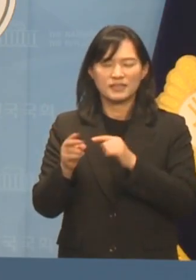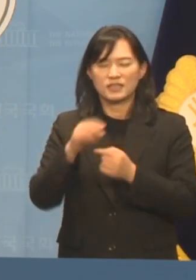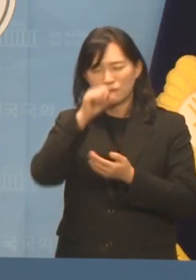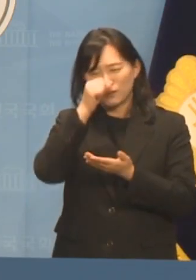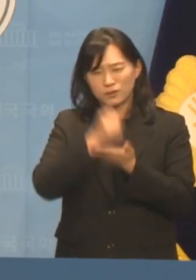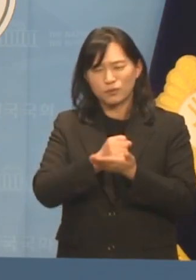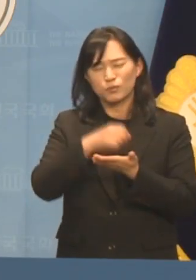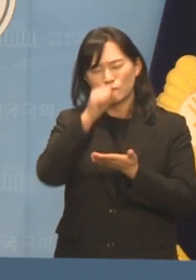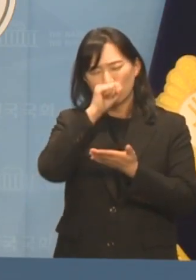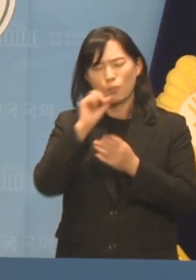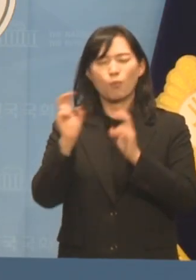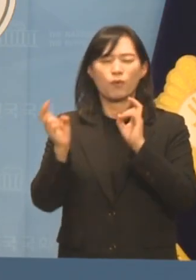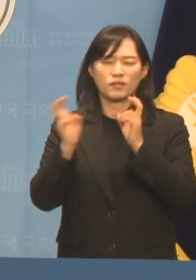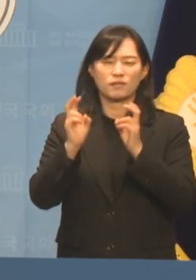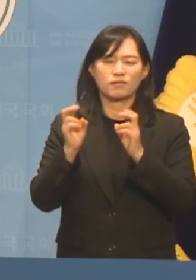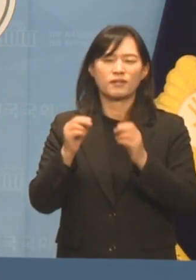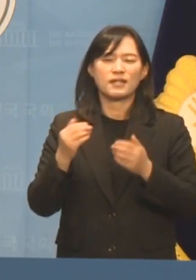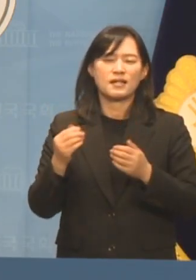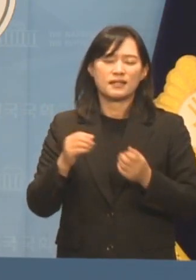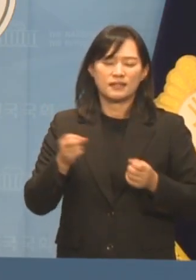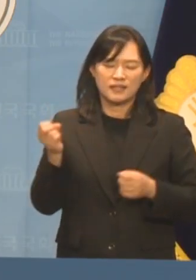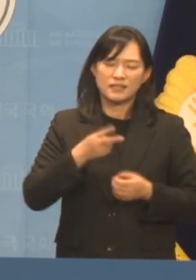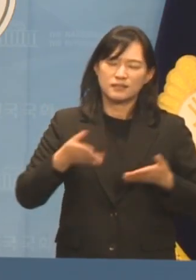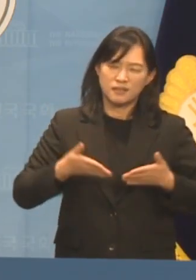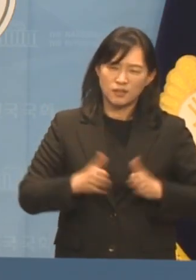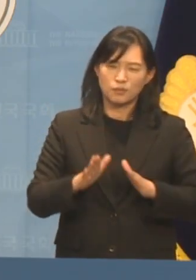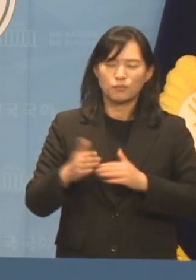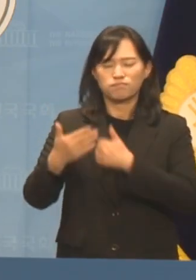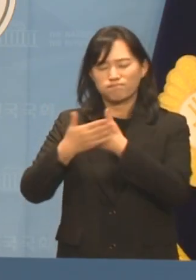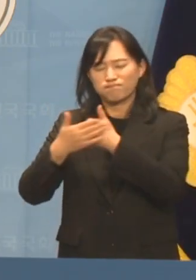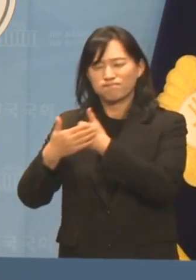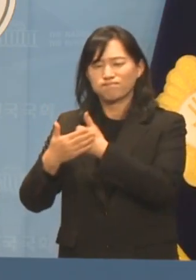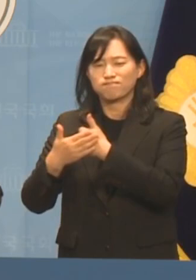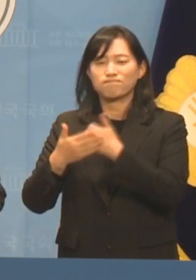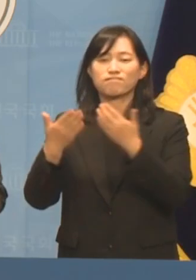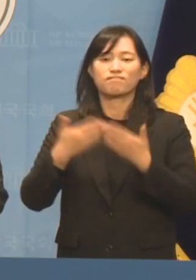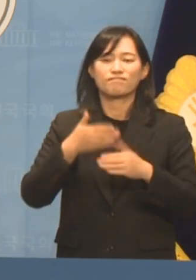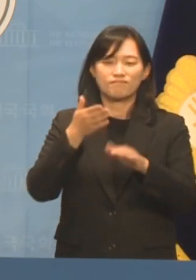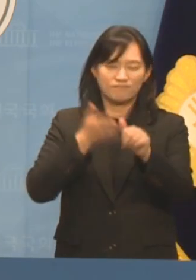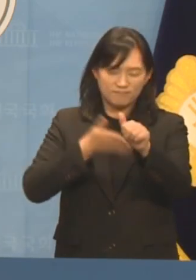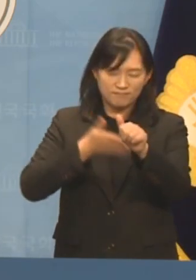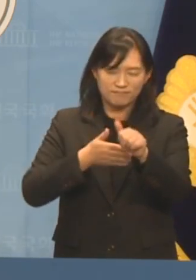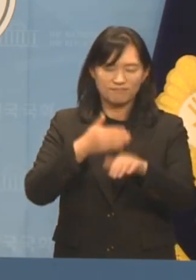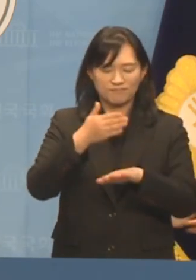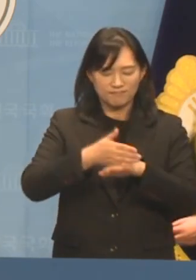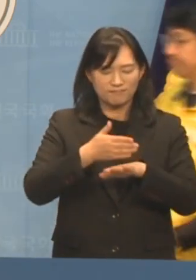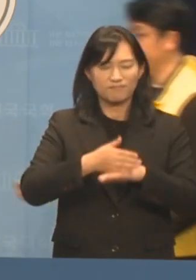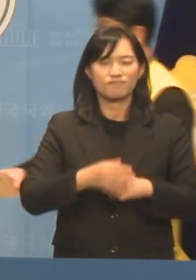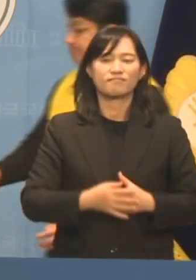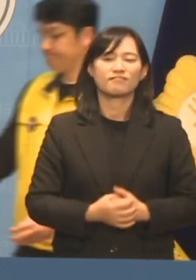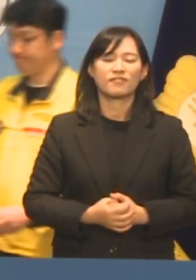좋은 기업으로 거듭날 수 있도록 도와주시길 요청하고 있습니다. 감사합니다.